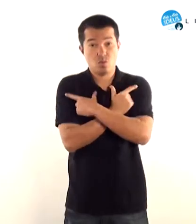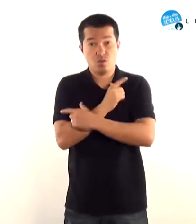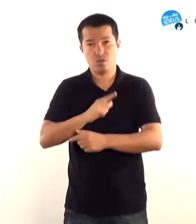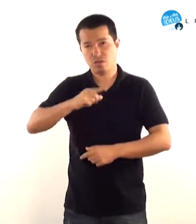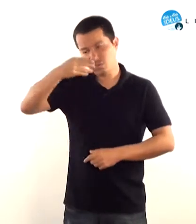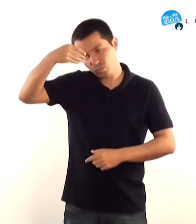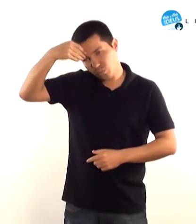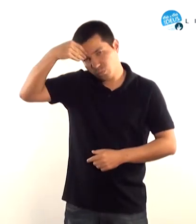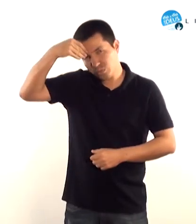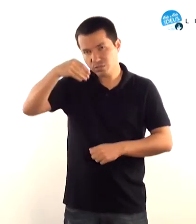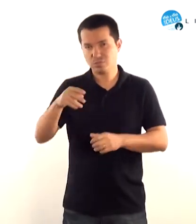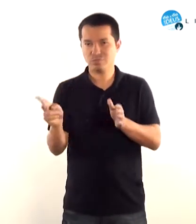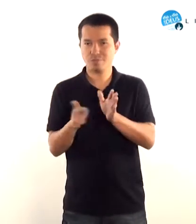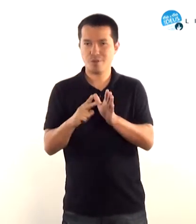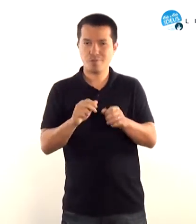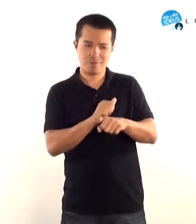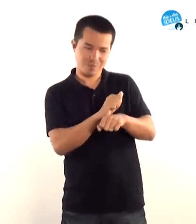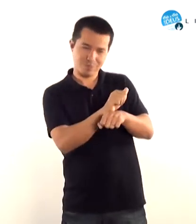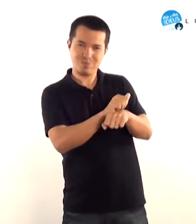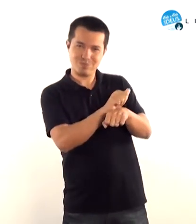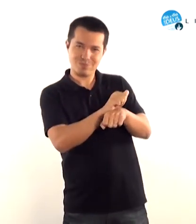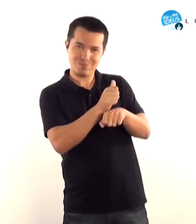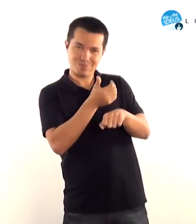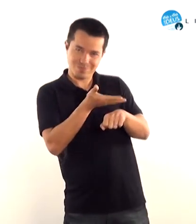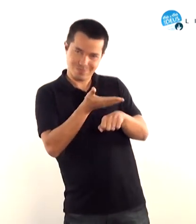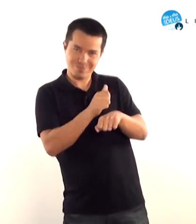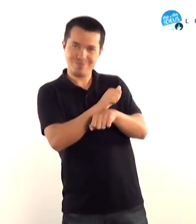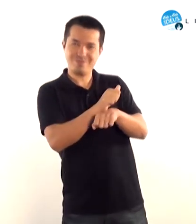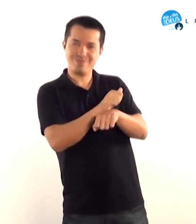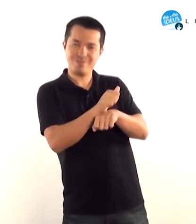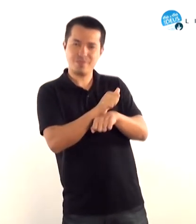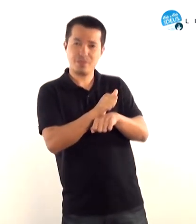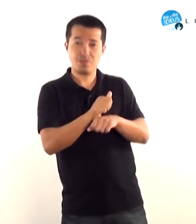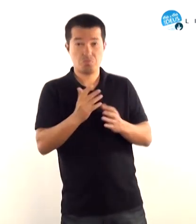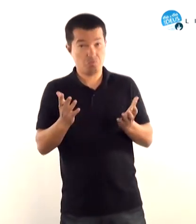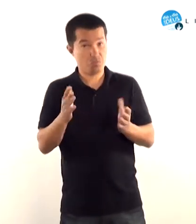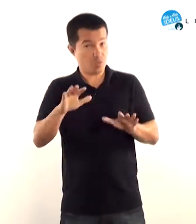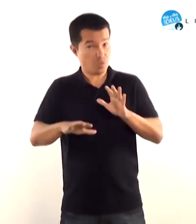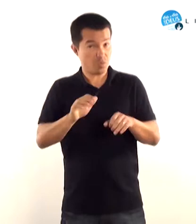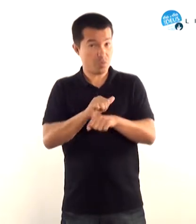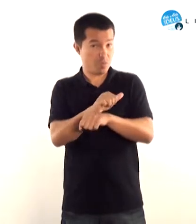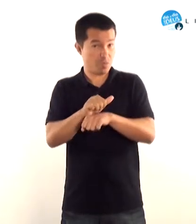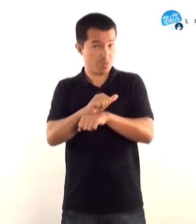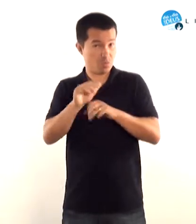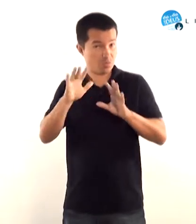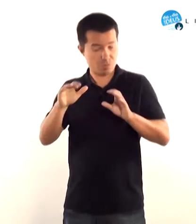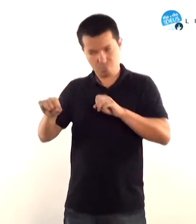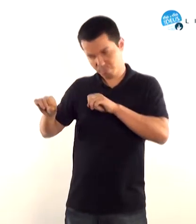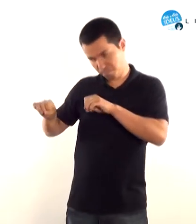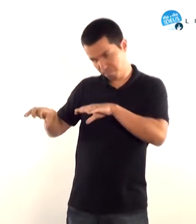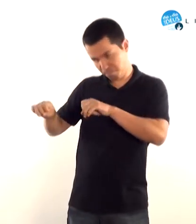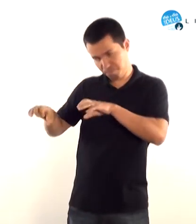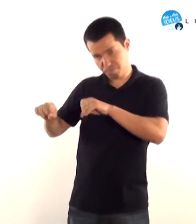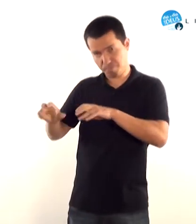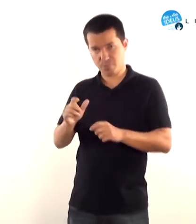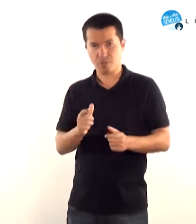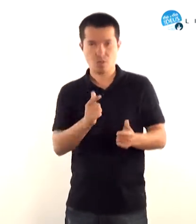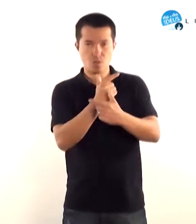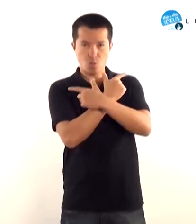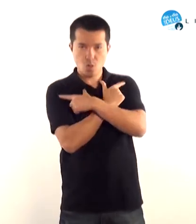Abraão. E com certeza ele tinha aprendido com o seu tio a respeito do